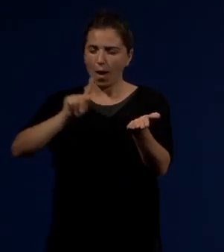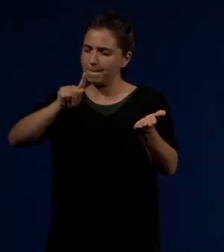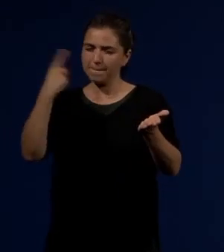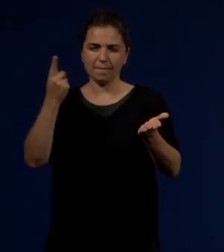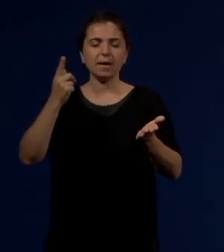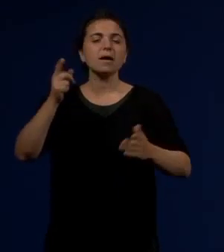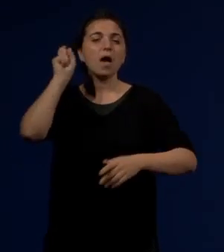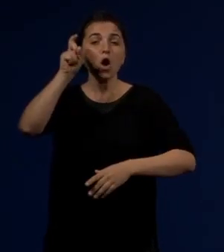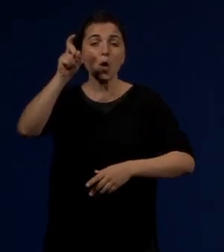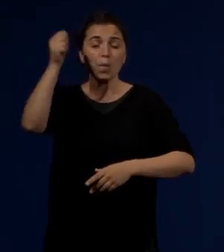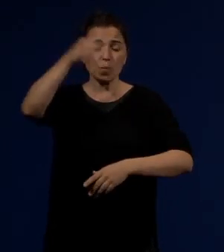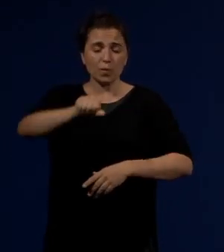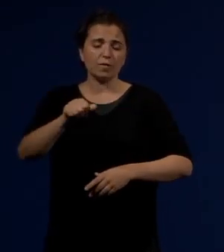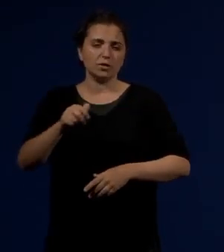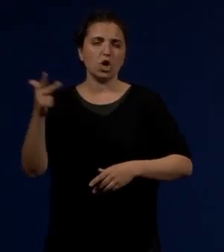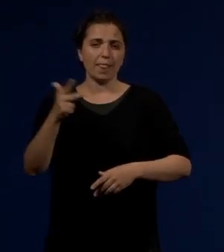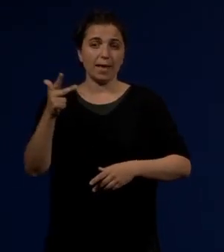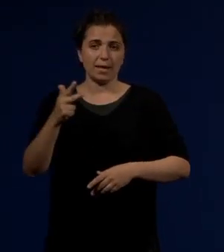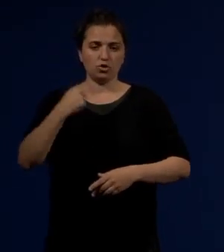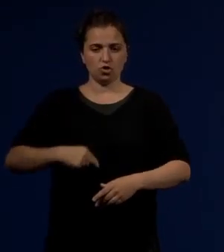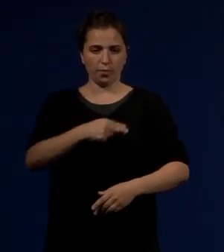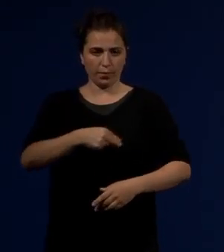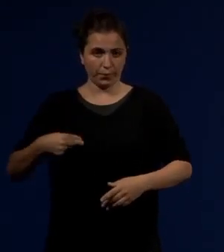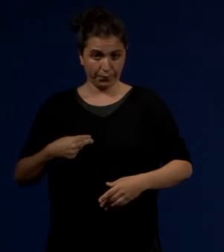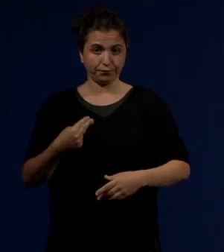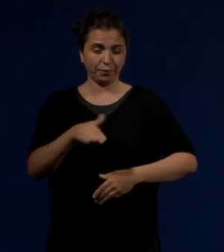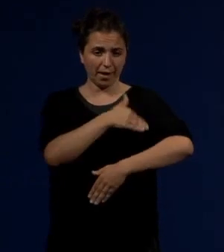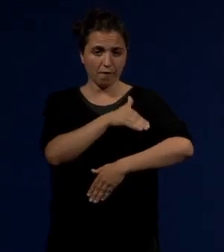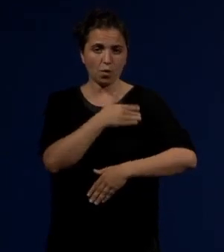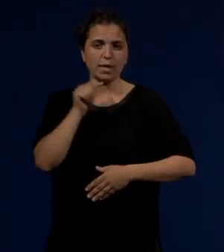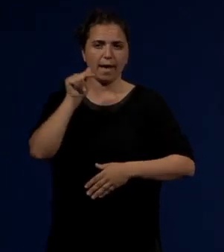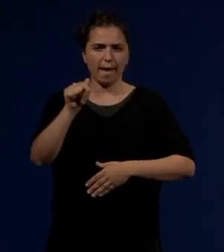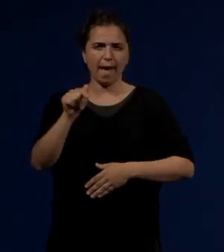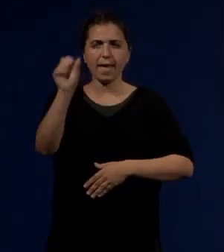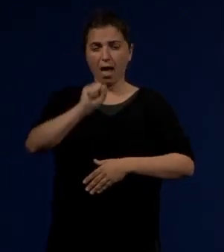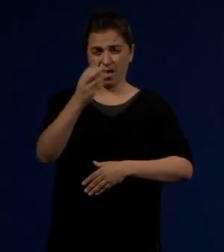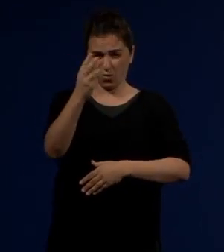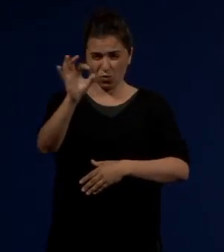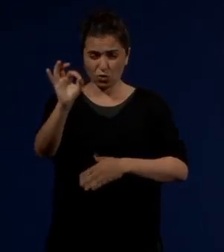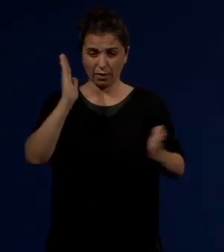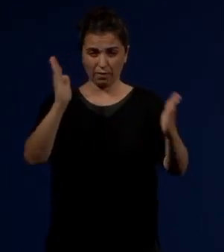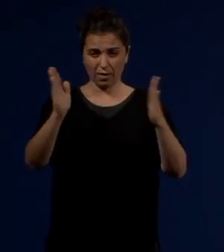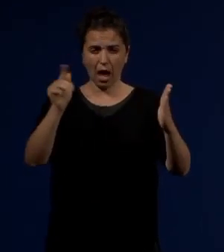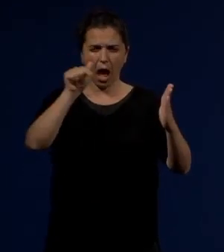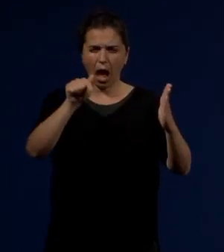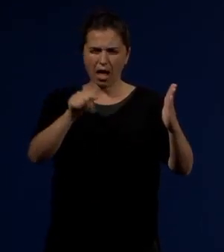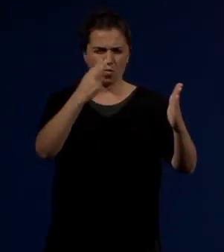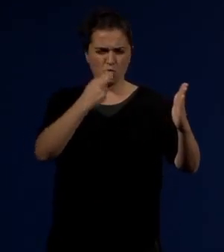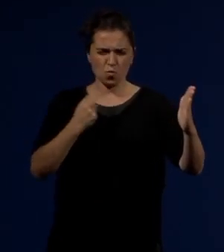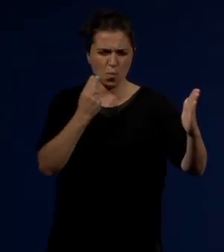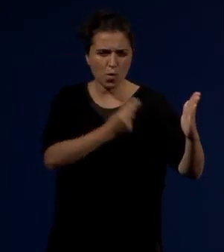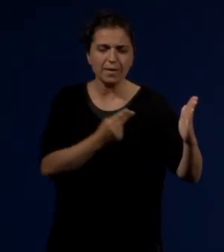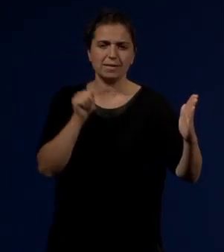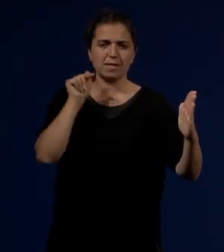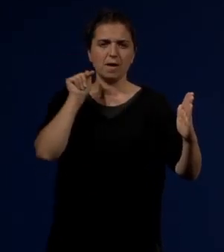Dereito que deu aulas en galego na Facultade de Santiago nos anos 30, de forma regular. Unha persoa comprometida cuns ideais